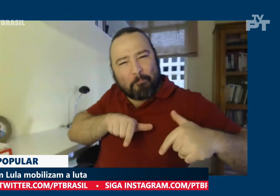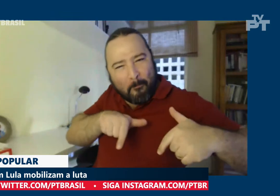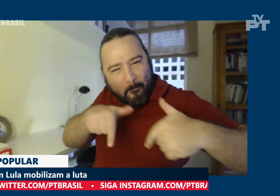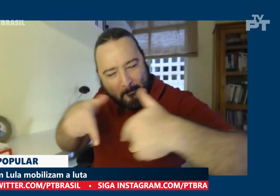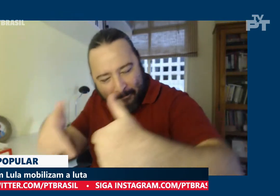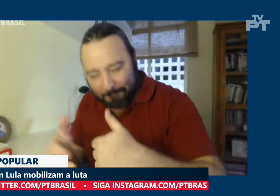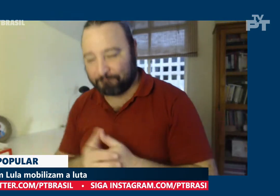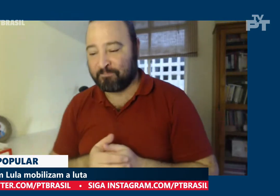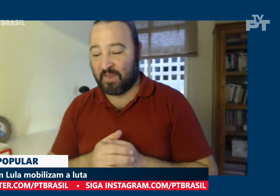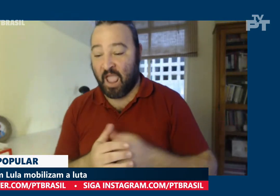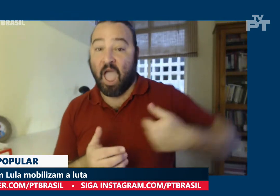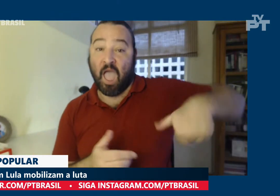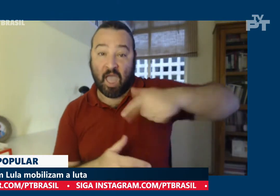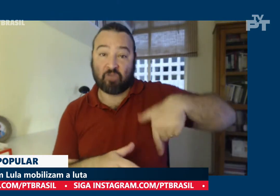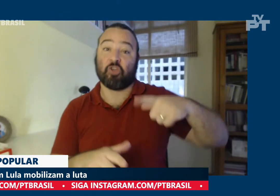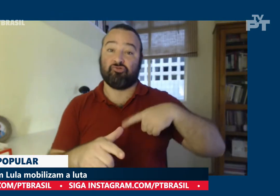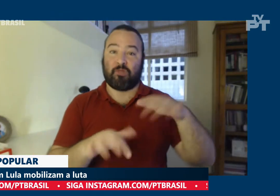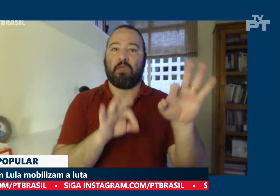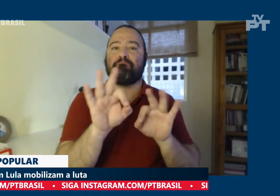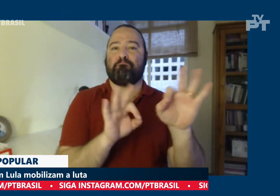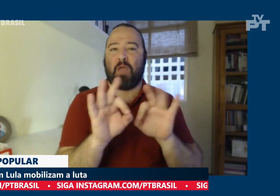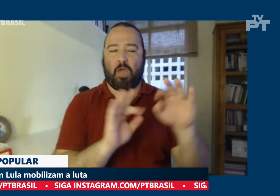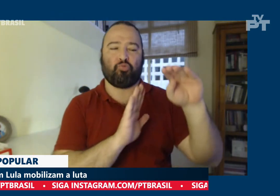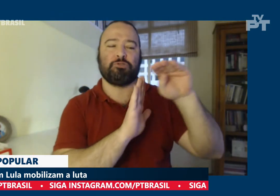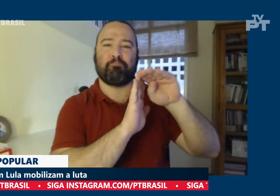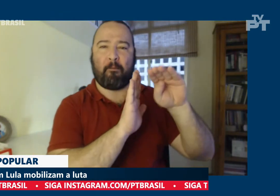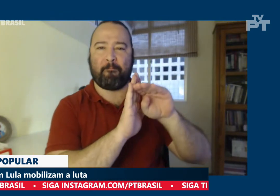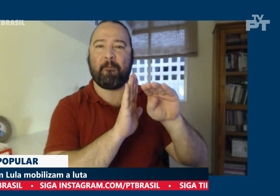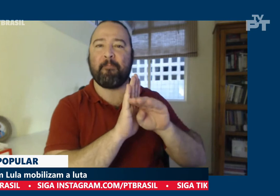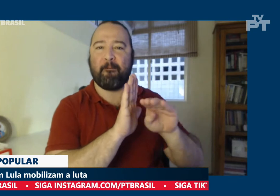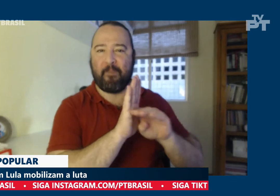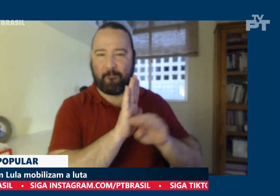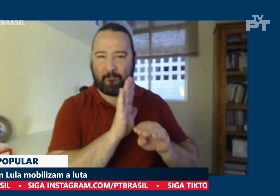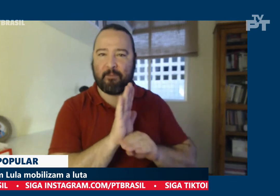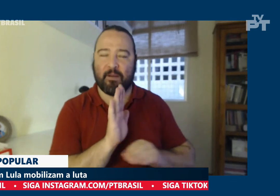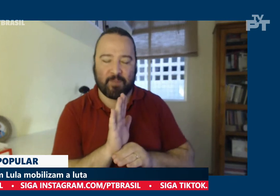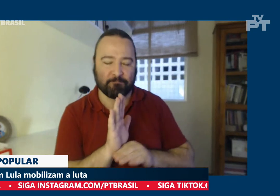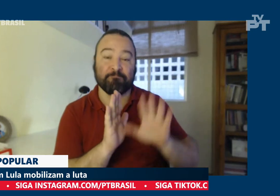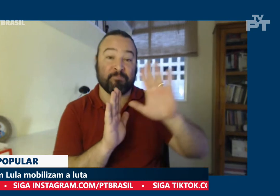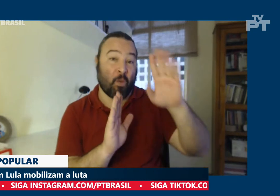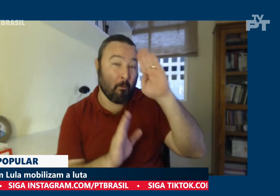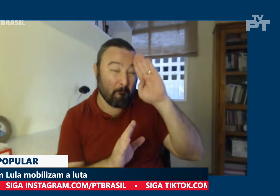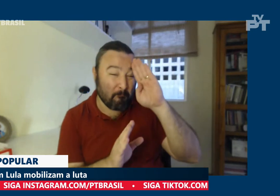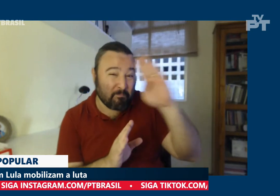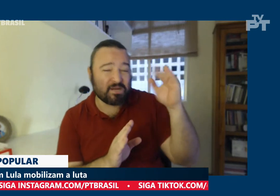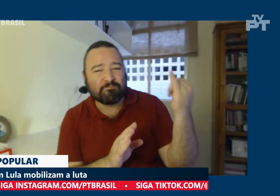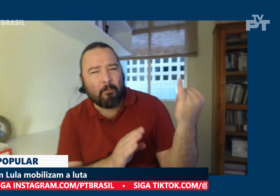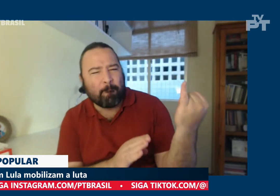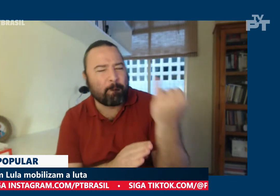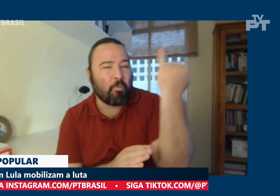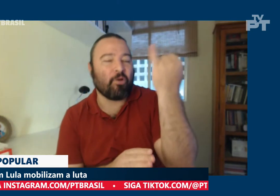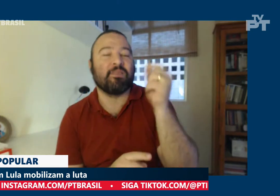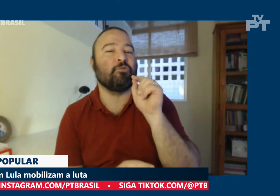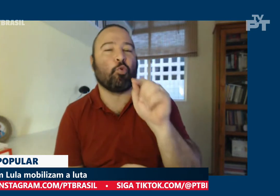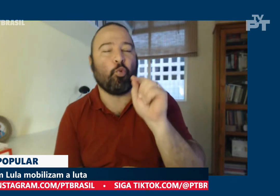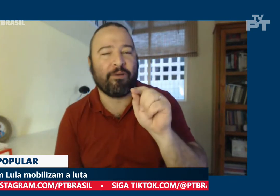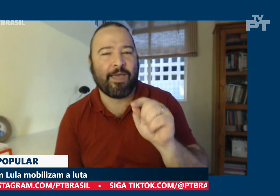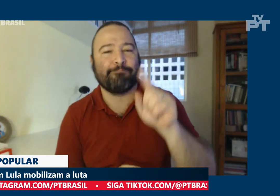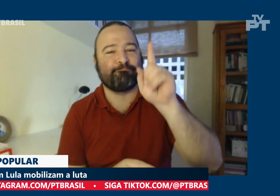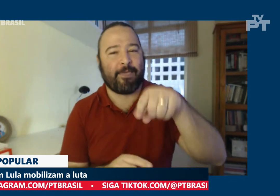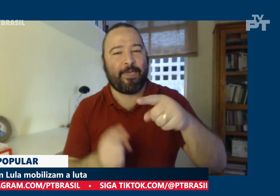Então, nós, dentro do nosso comitê de luta, temos esse objetivo. Também a gente organiza